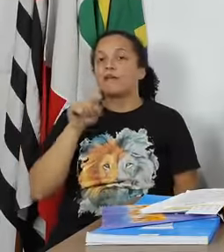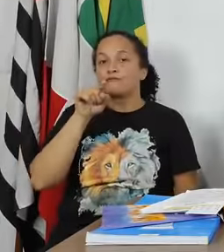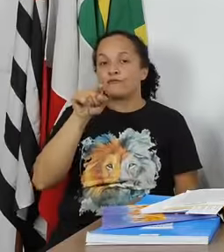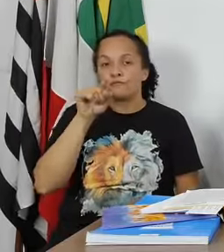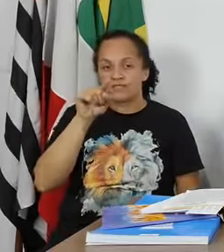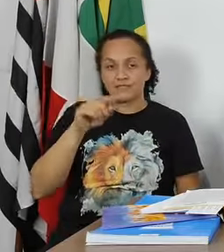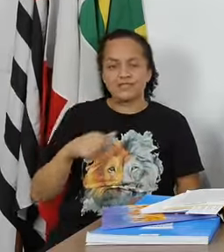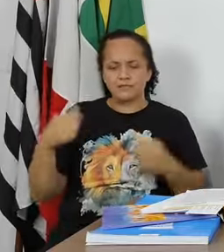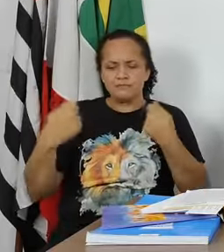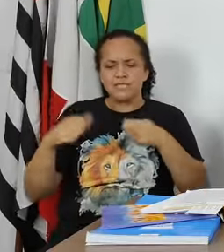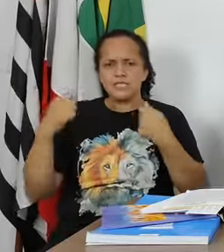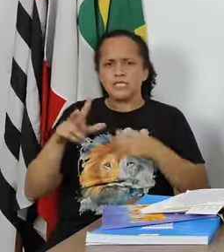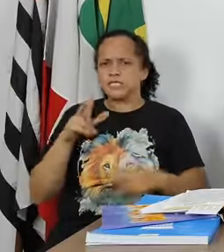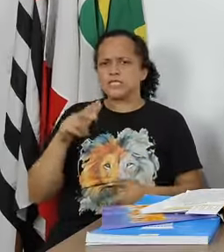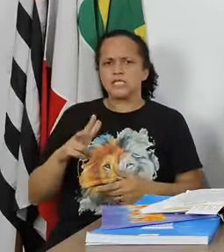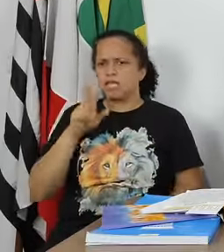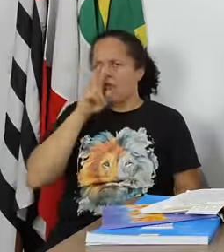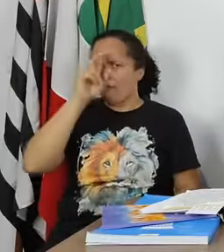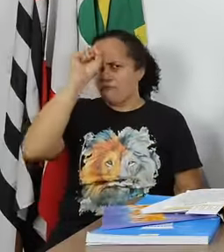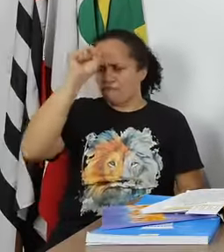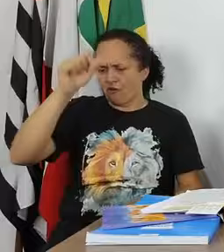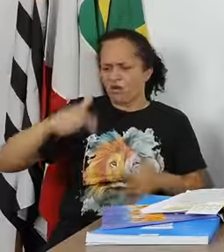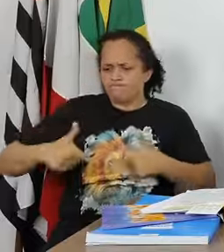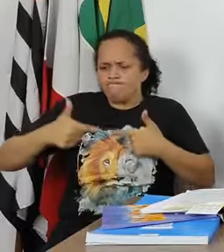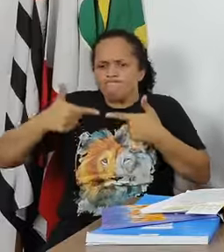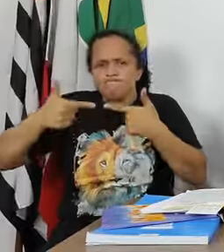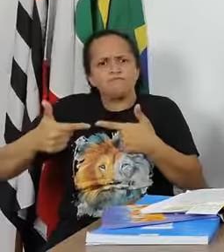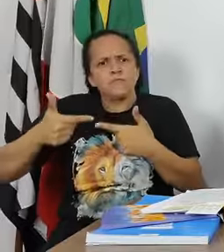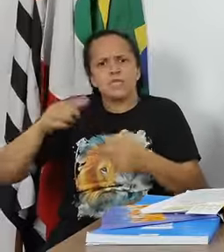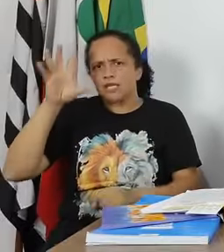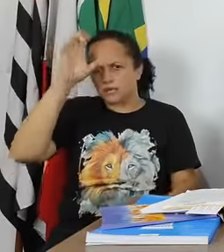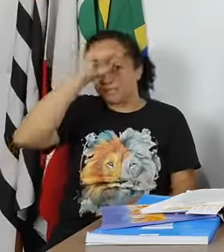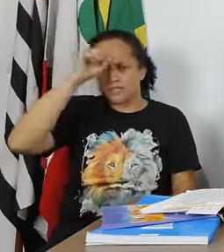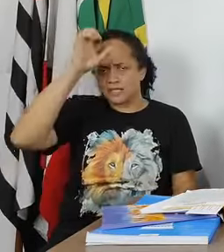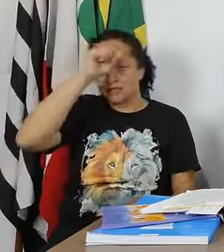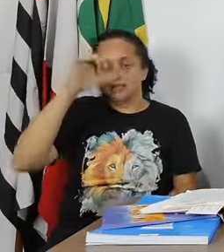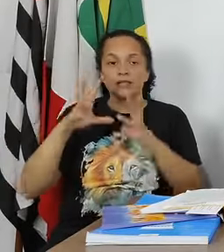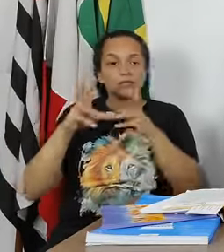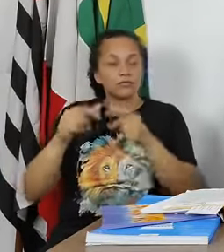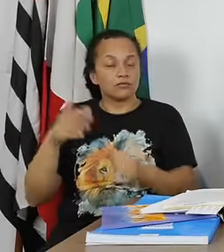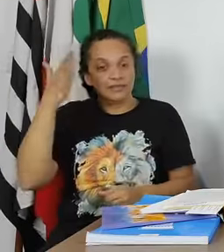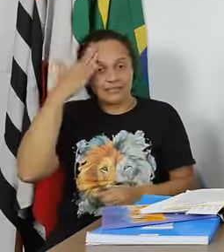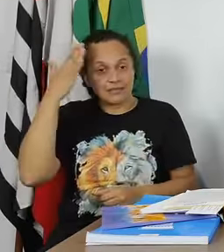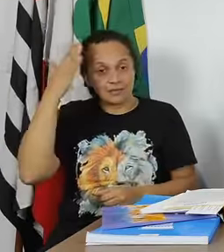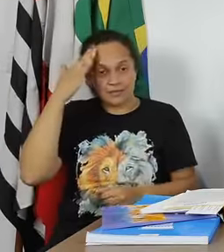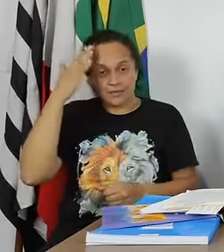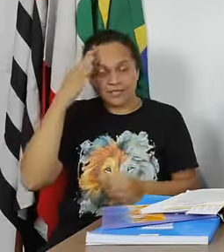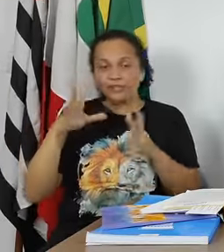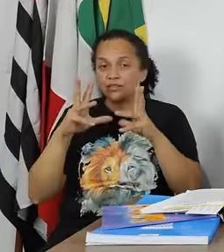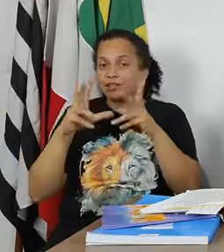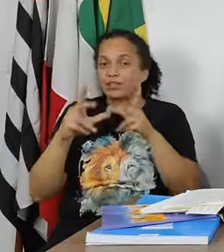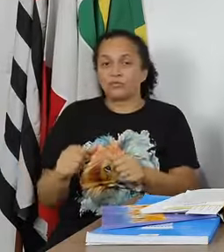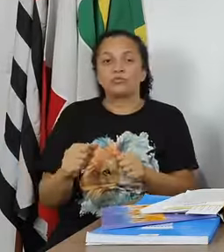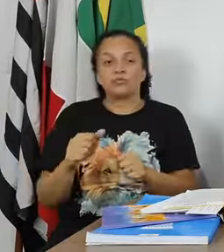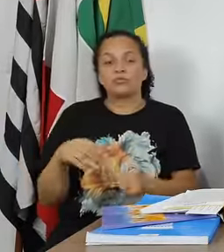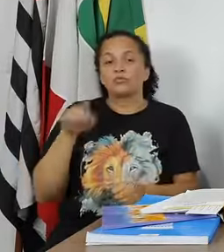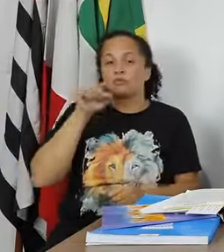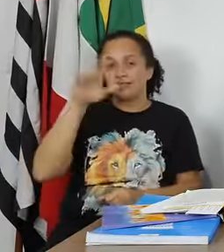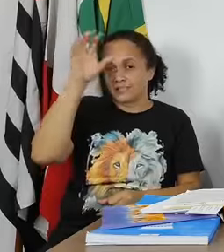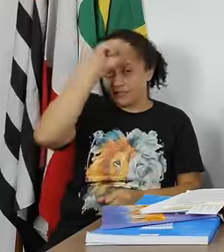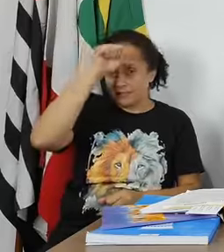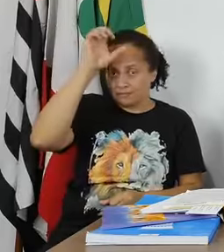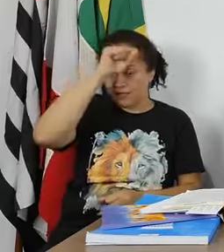naquilo que aprendestes, e de que foste inteirado, sabendo que de quem o aprendestes, e que desde a infância